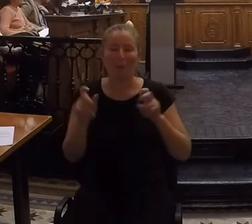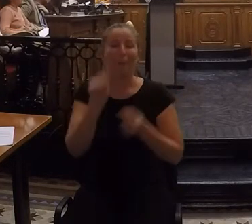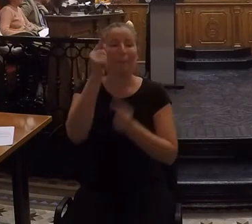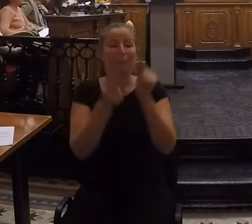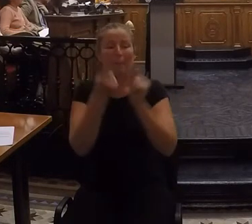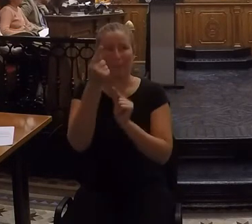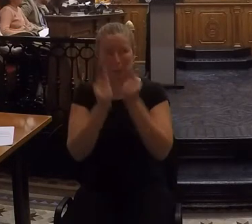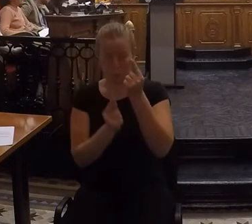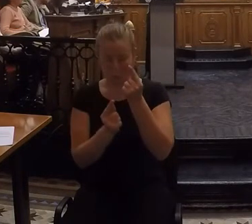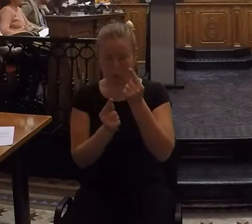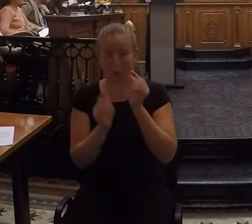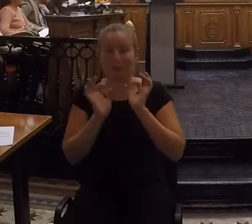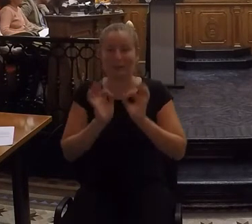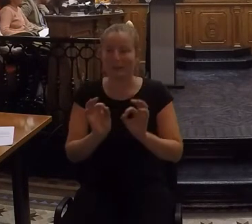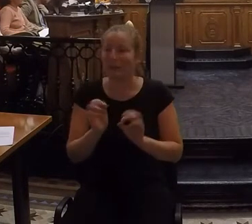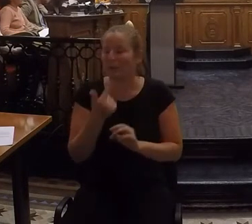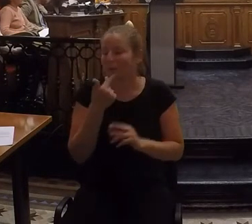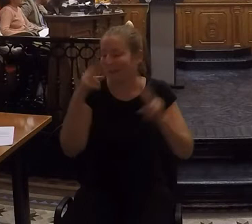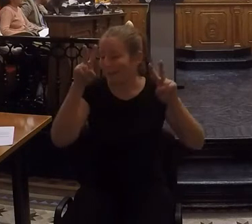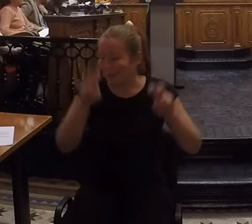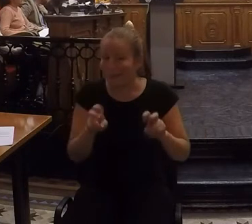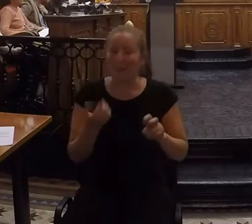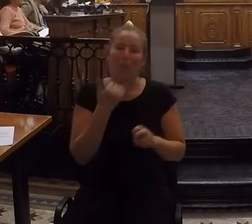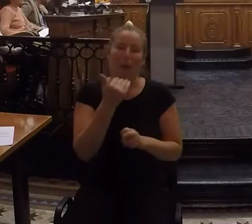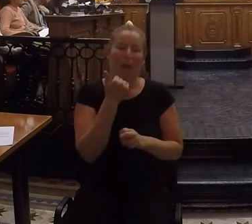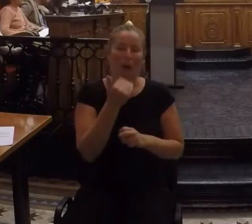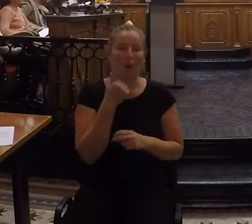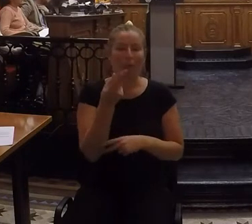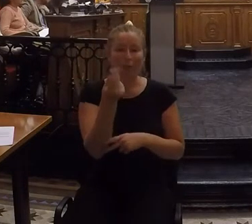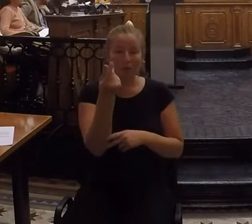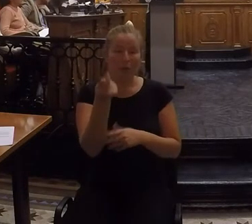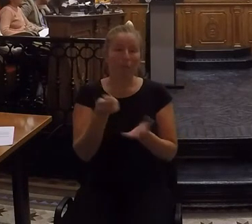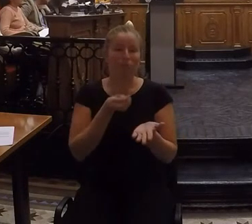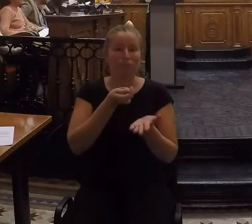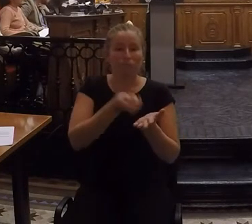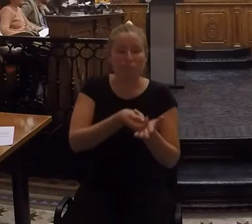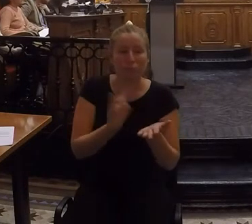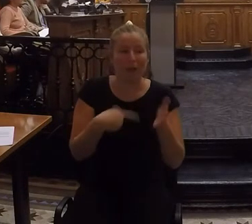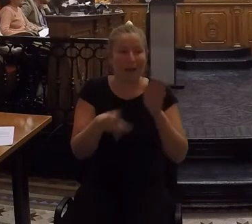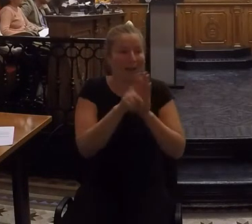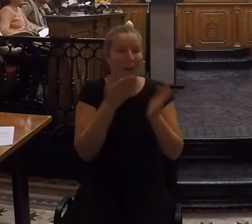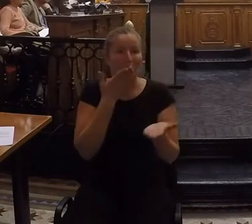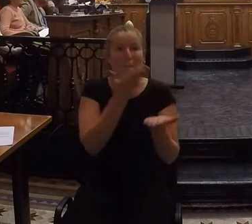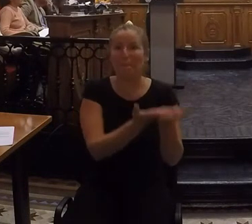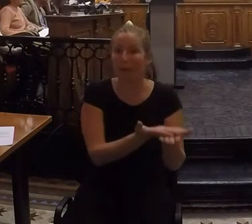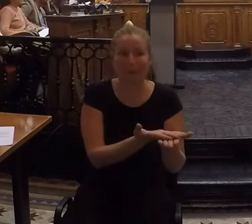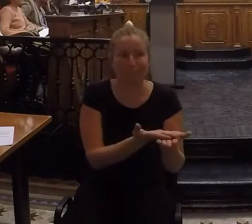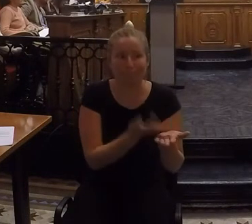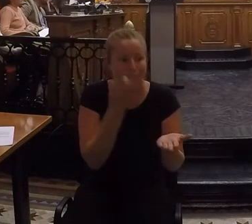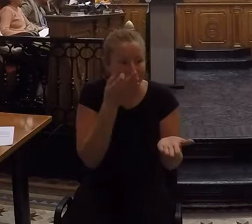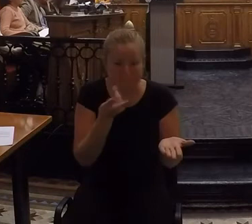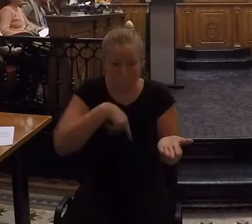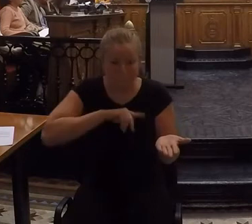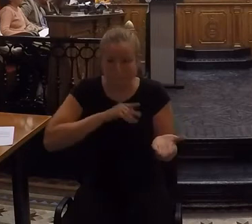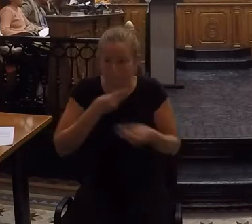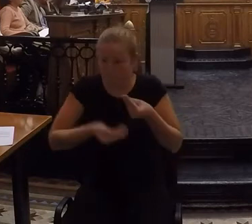de omitir el crédito necesario para el cumplimiento de obligaciones legalmente exigibles. Y la tercera causa es